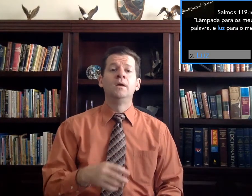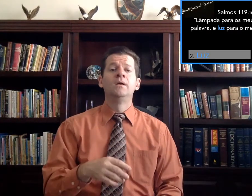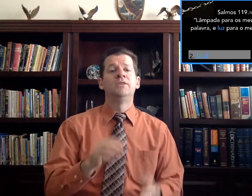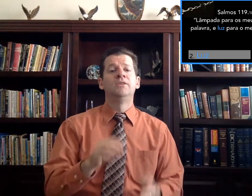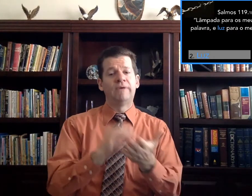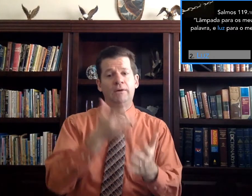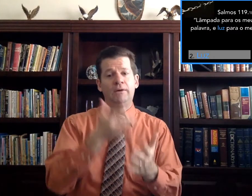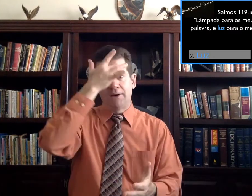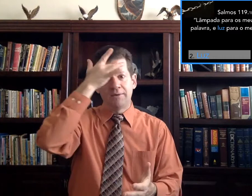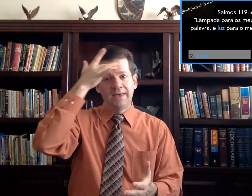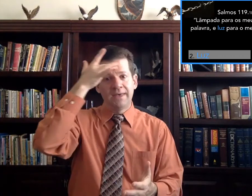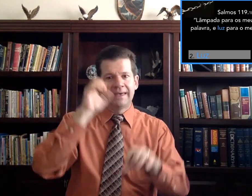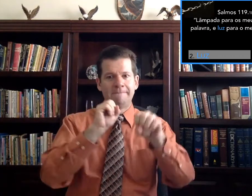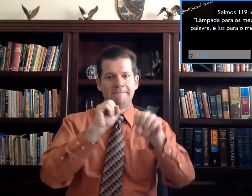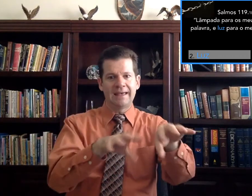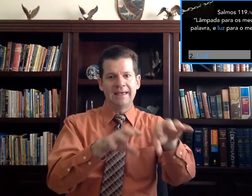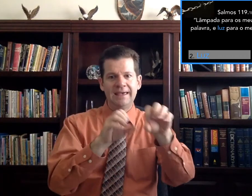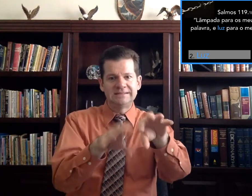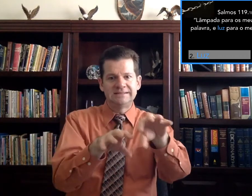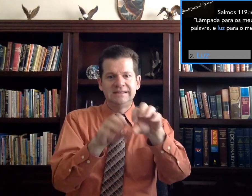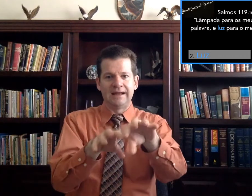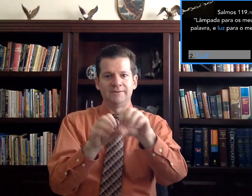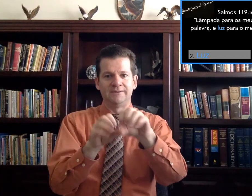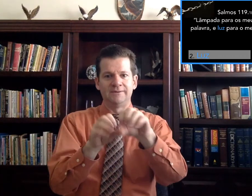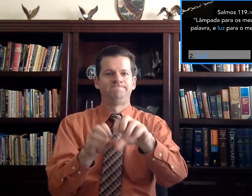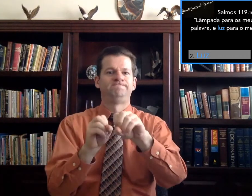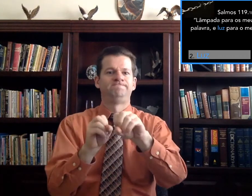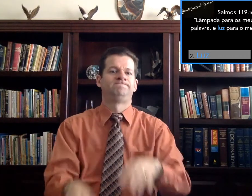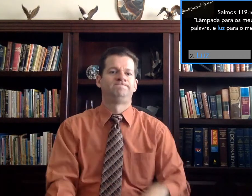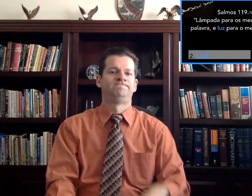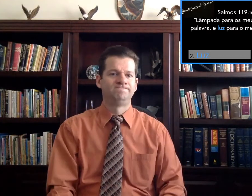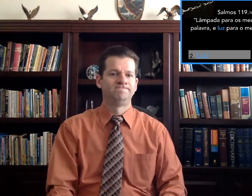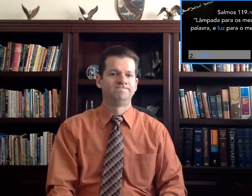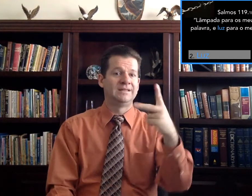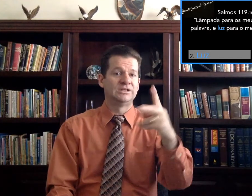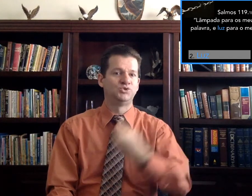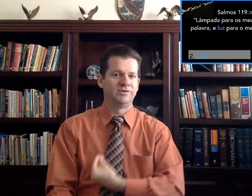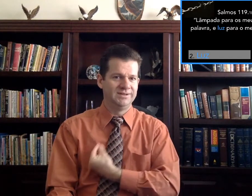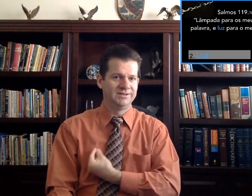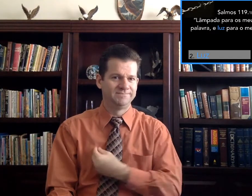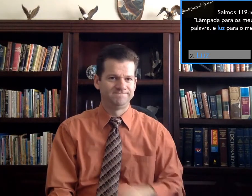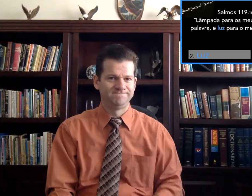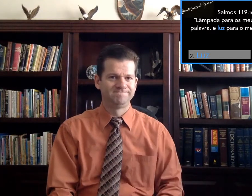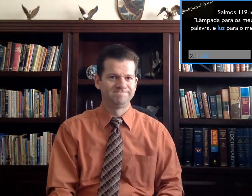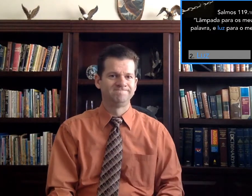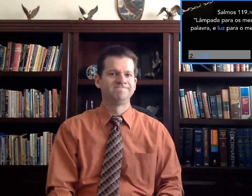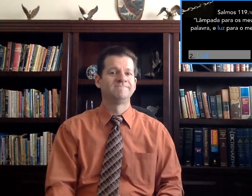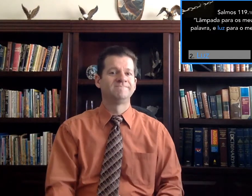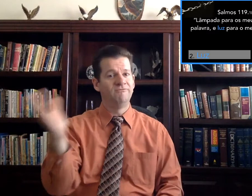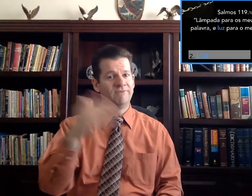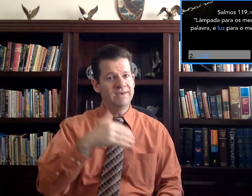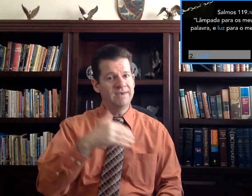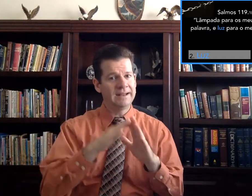Então falta alguém para ensinar na sua vida. Venha para a